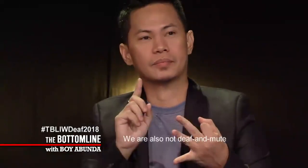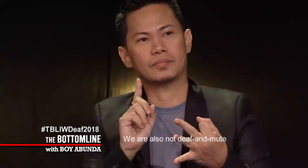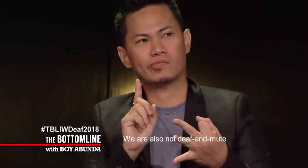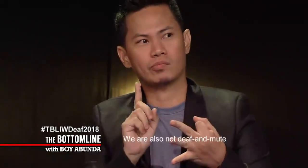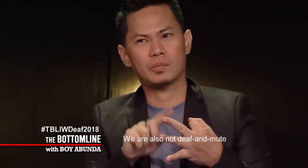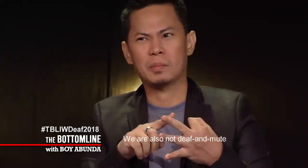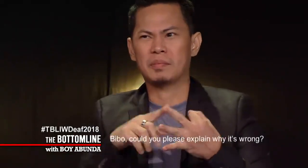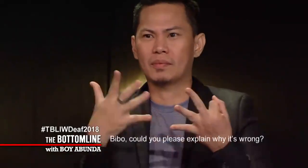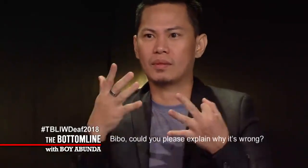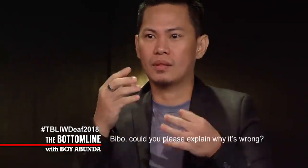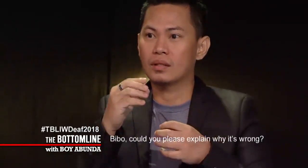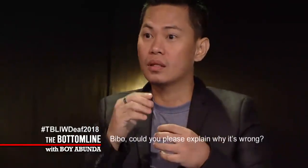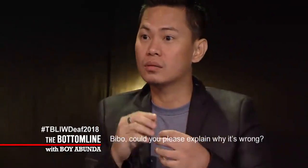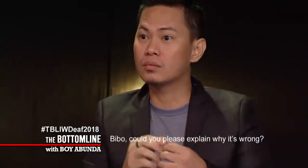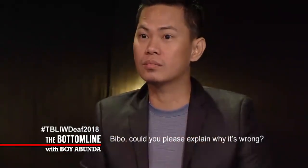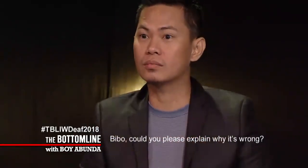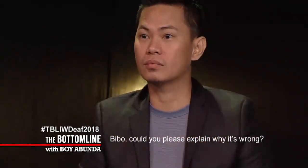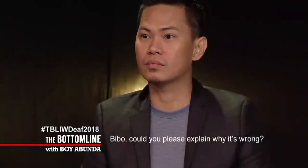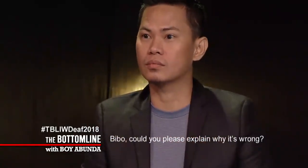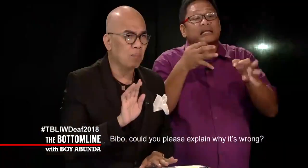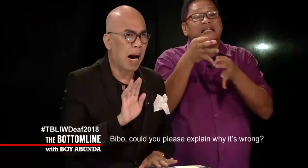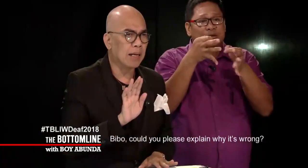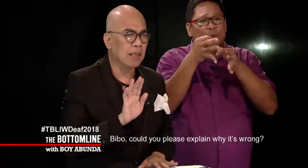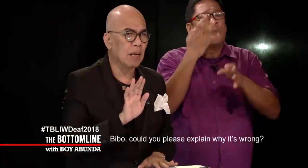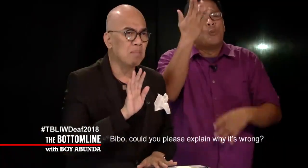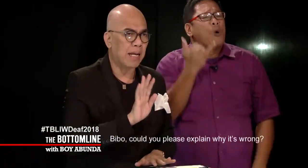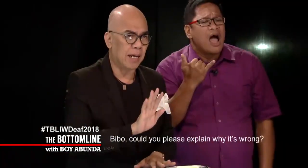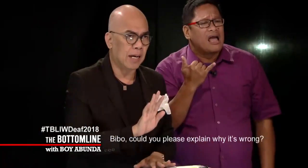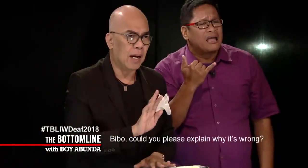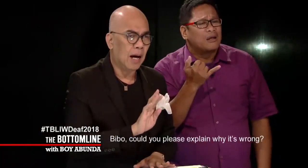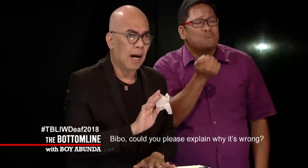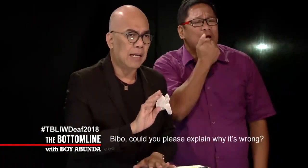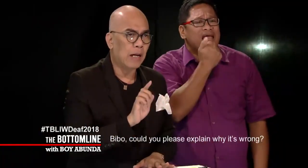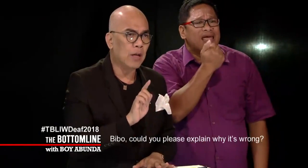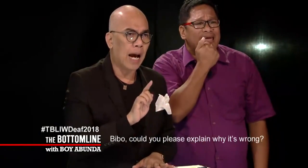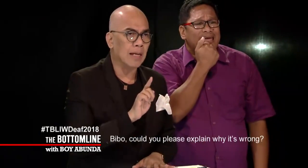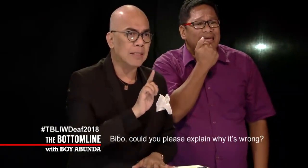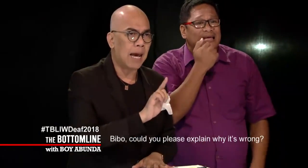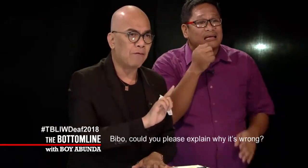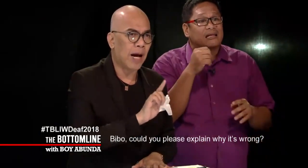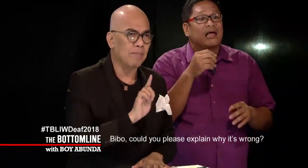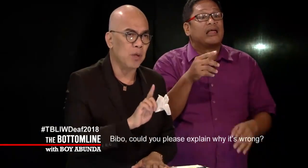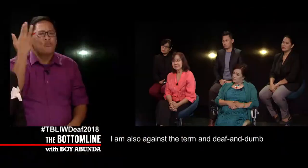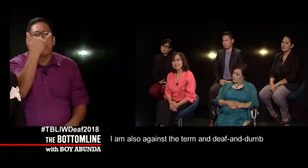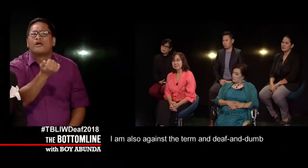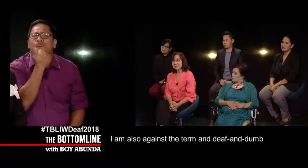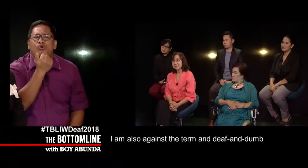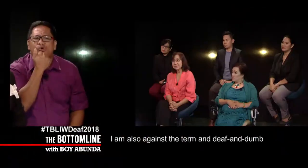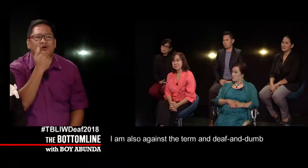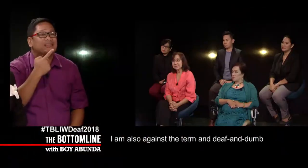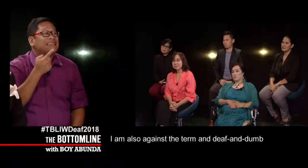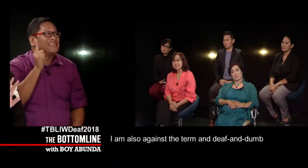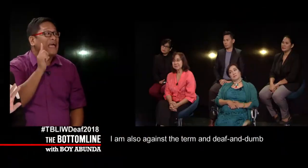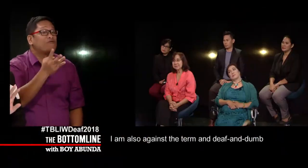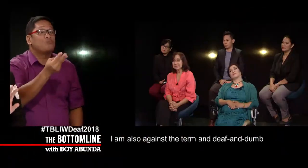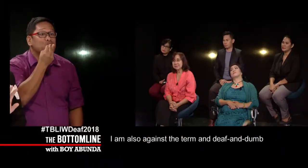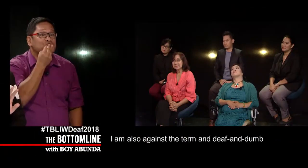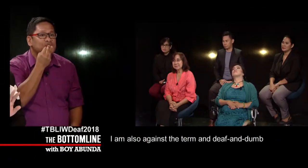hindi rin po. BIBO, pwedeng ipaliwanag kung bakit mali, lalo na ang deaf and mute. Yung deaf and